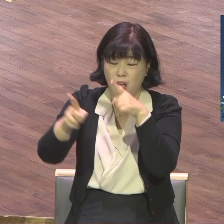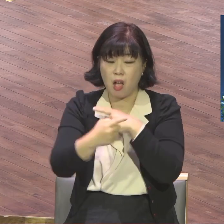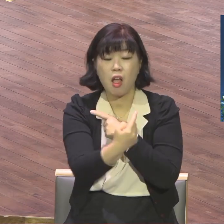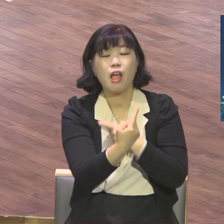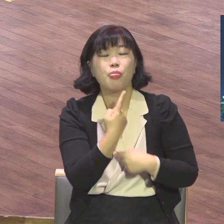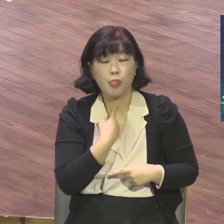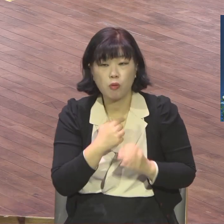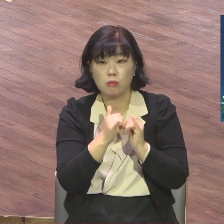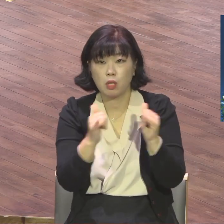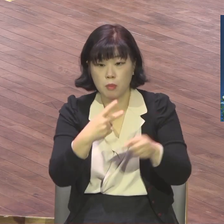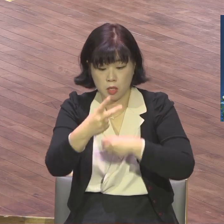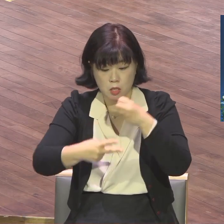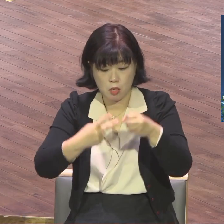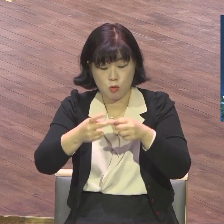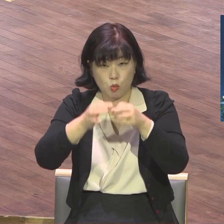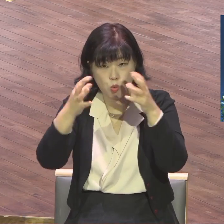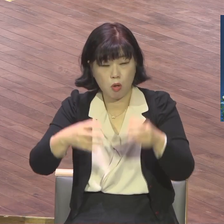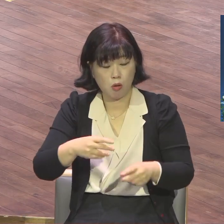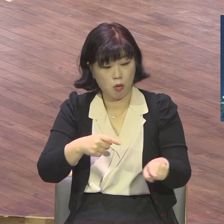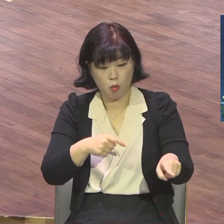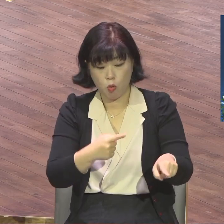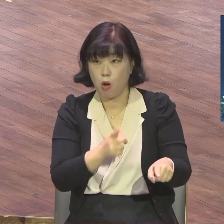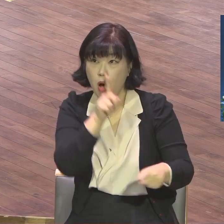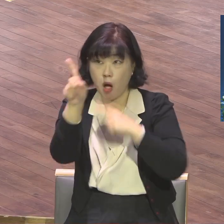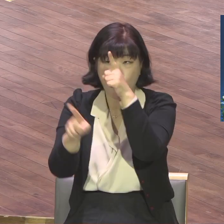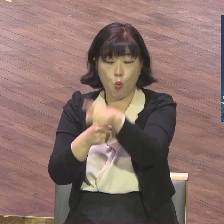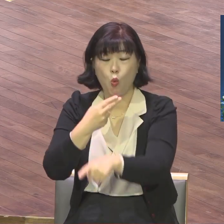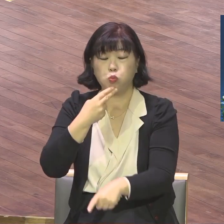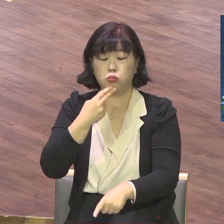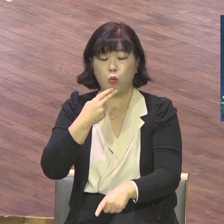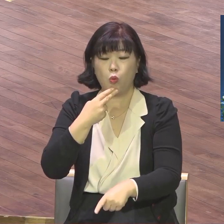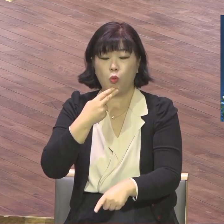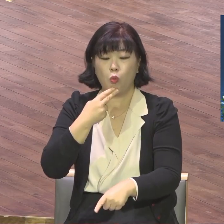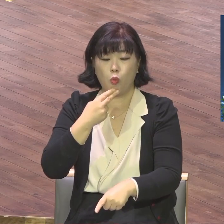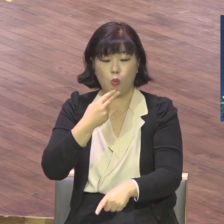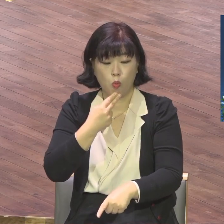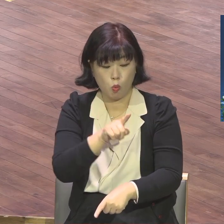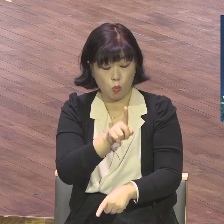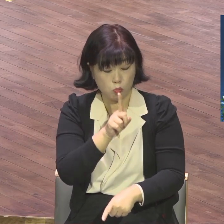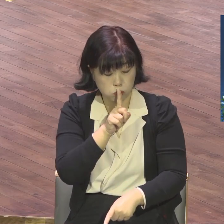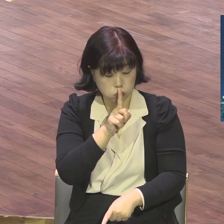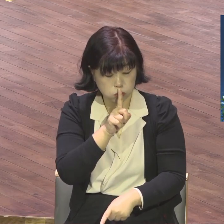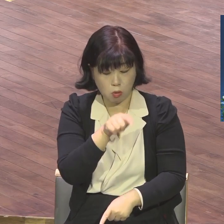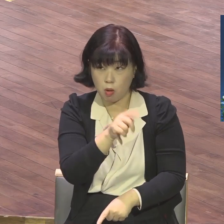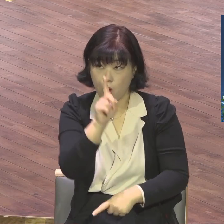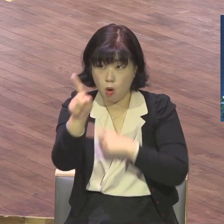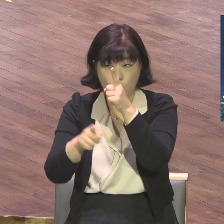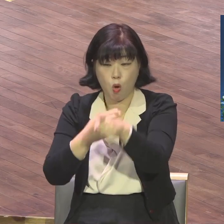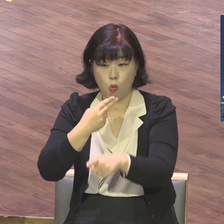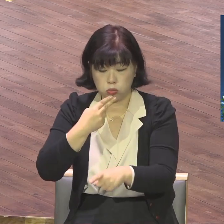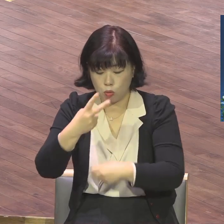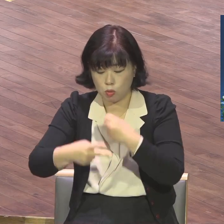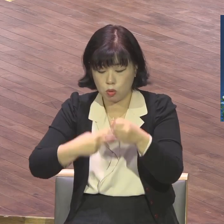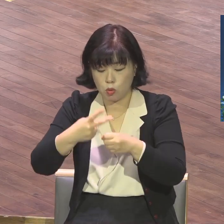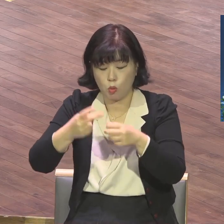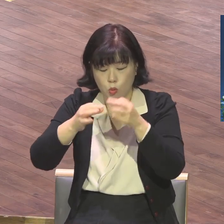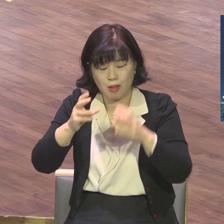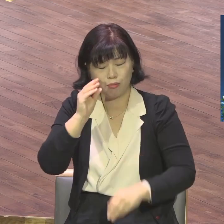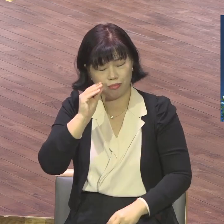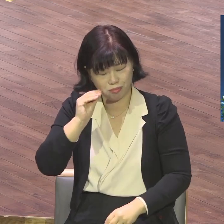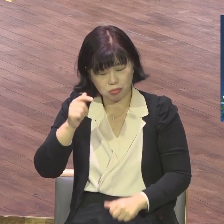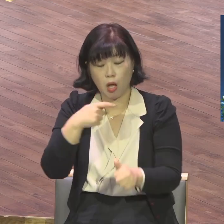쓰고 바울이 석방됩니다. 보증 쓰고 이후에 바울은 부대의 선교 후원을 받아가지고